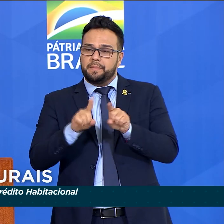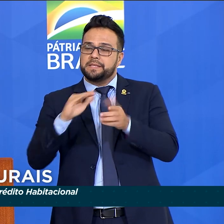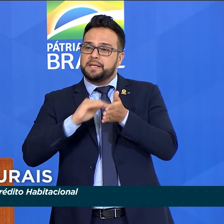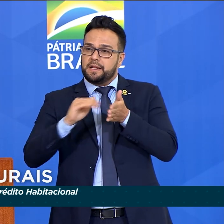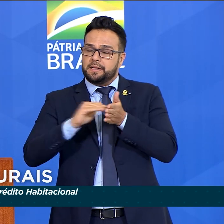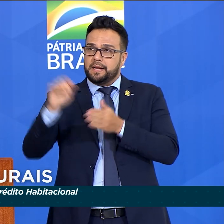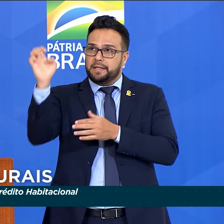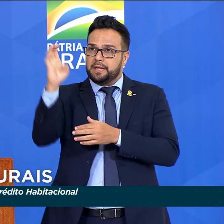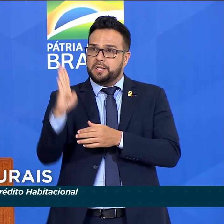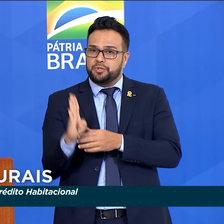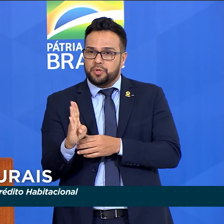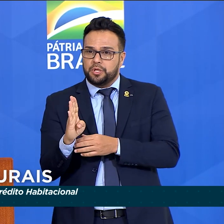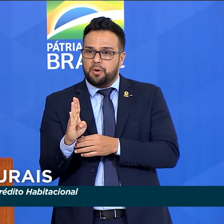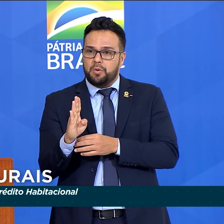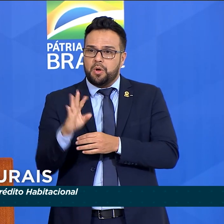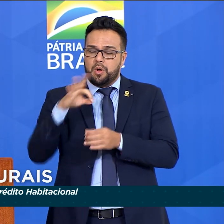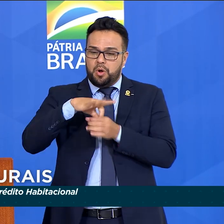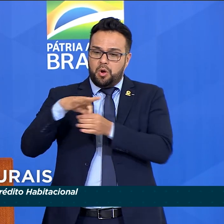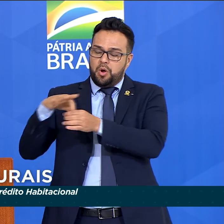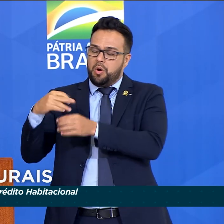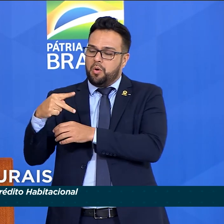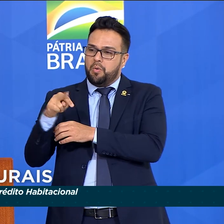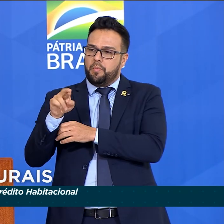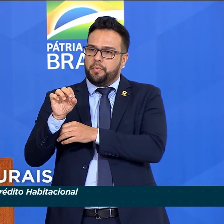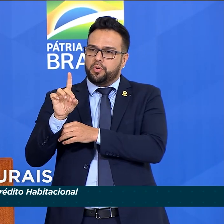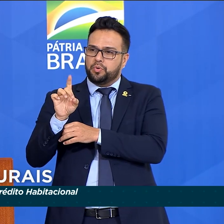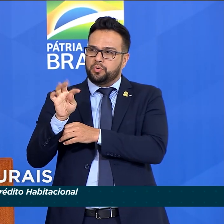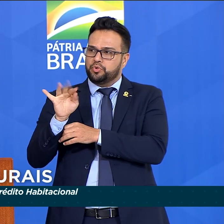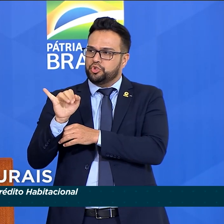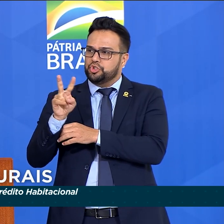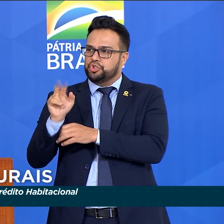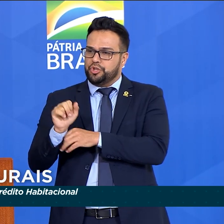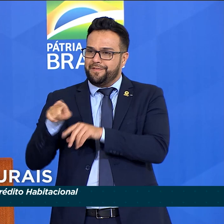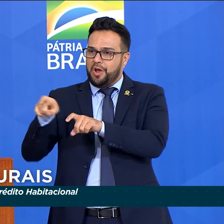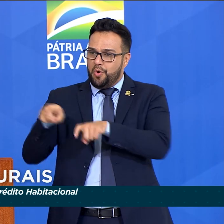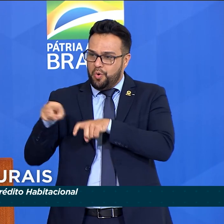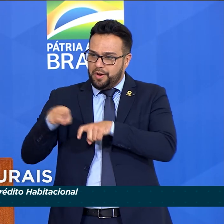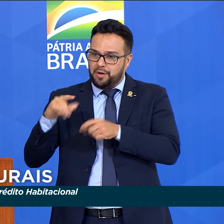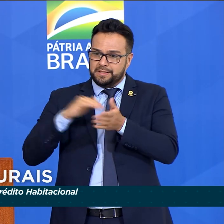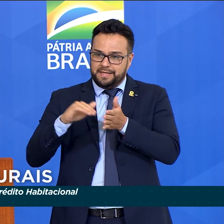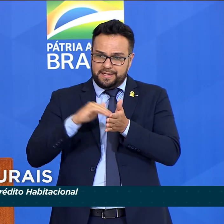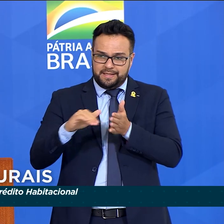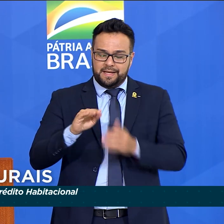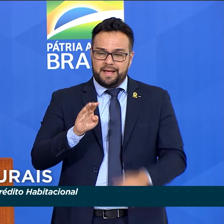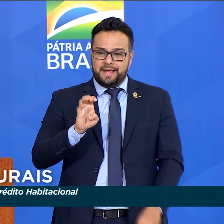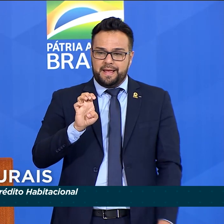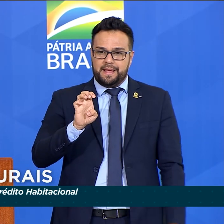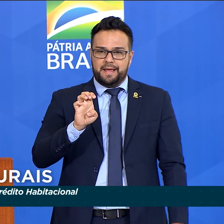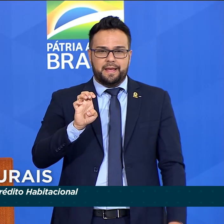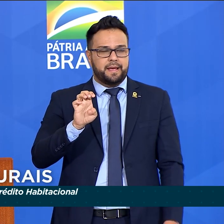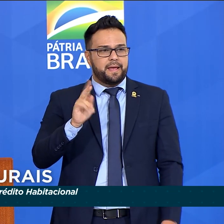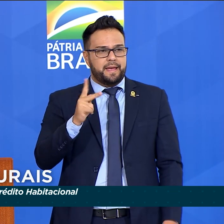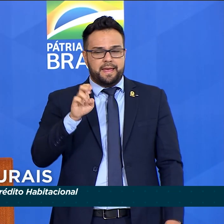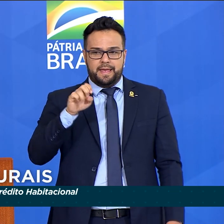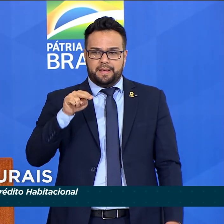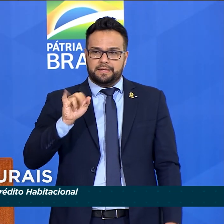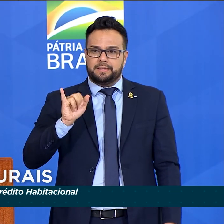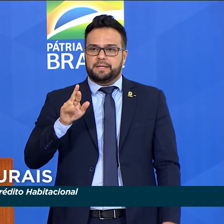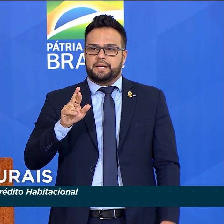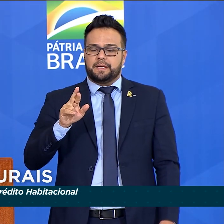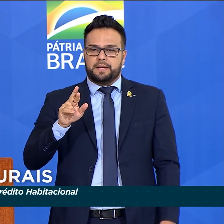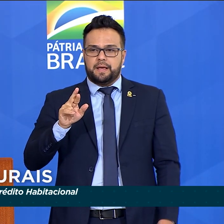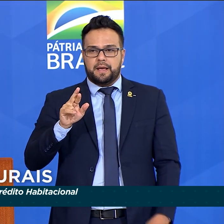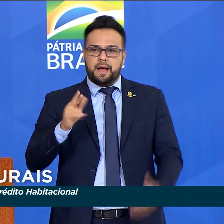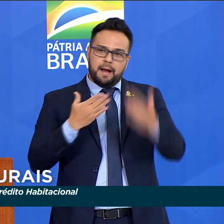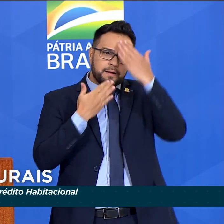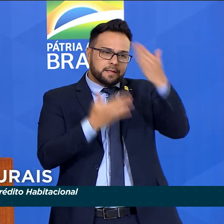Nacional de Inclusão Social e Produtiva Rural do Ministério, do secretário Enio Marques, a quem vai um agradecimento muito